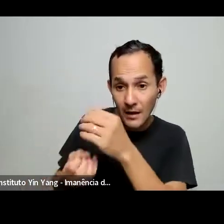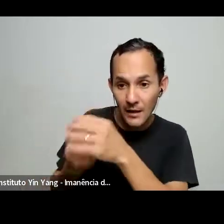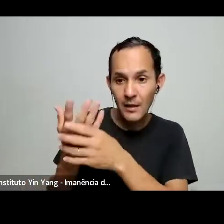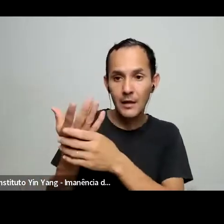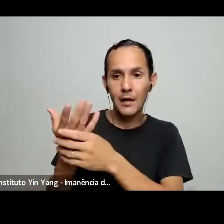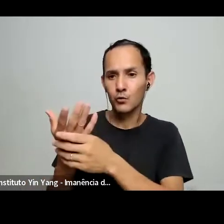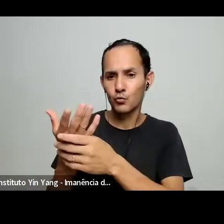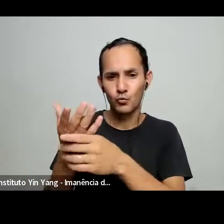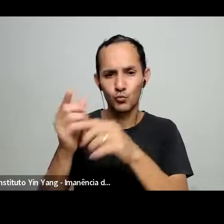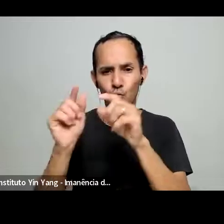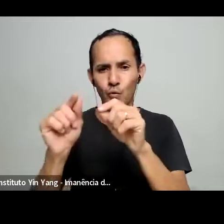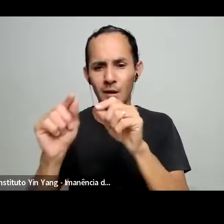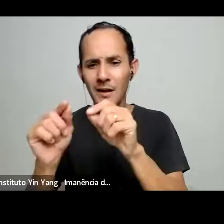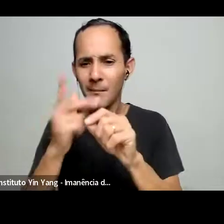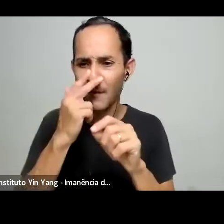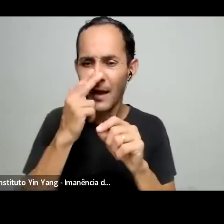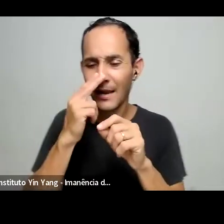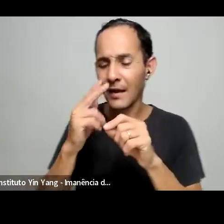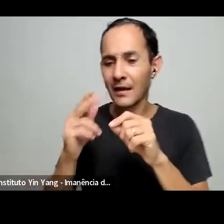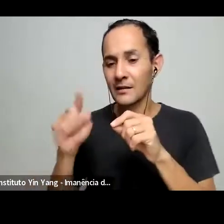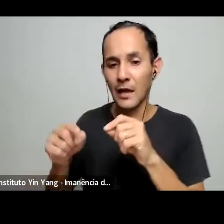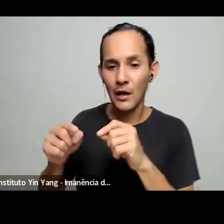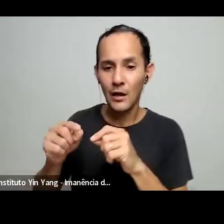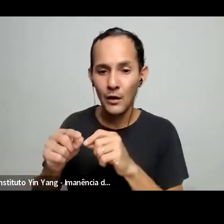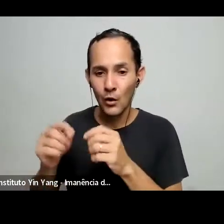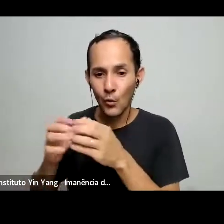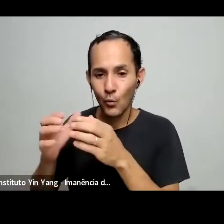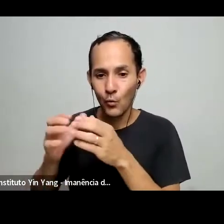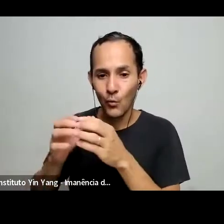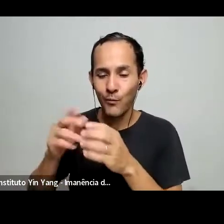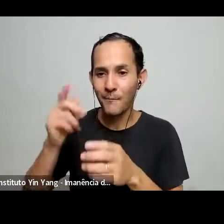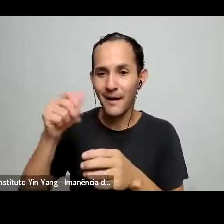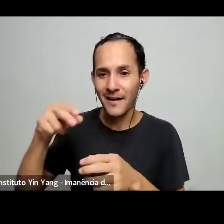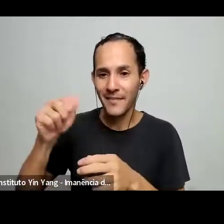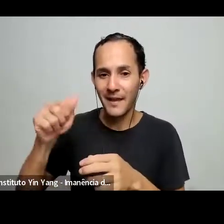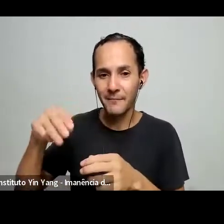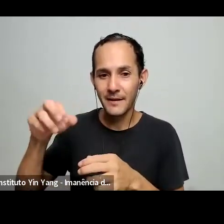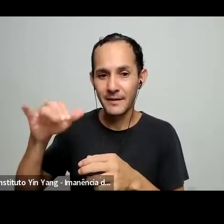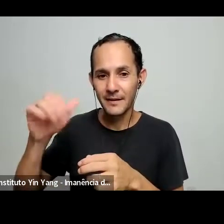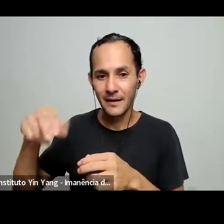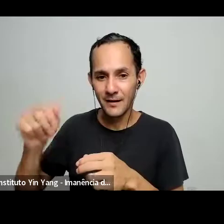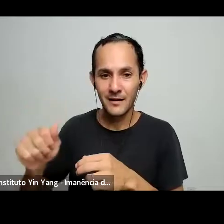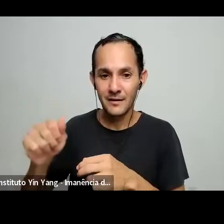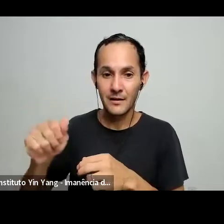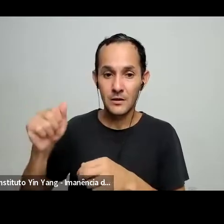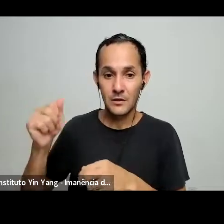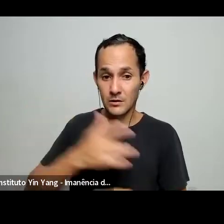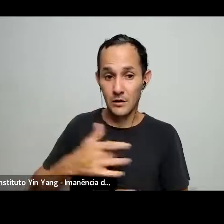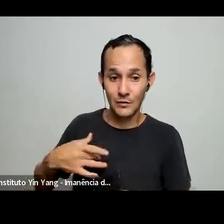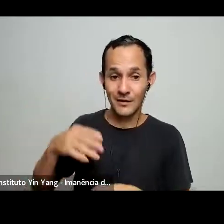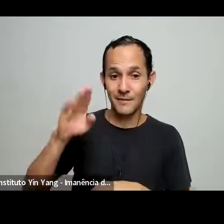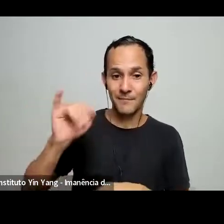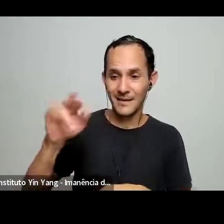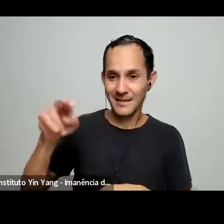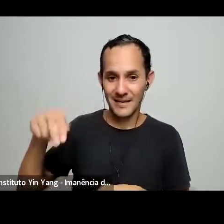muito, quase que incubado pela Organização Pan-Americana da Saúde, especificamente pela BIREME, né? A BIREME nos ajudou muito no